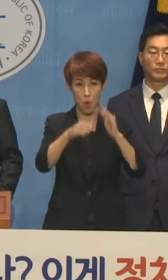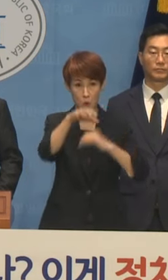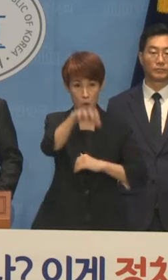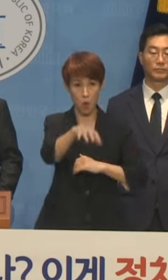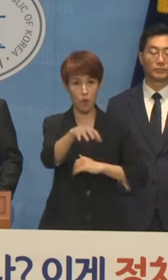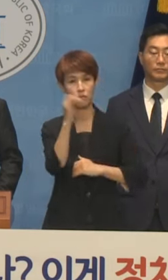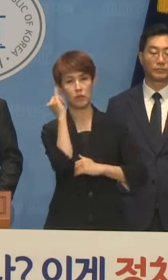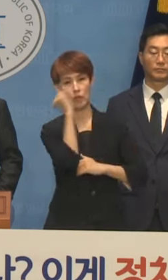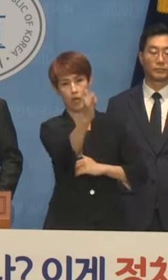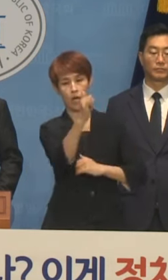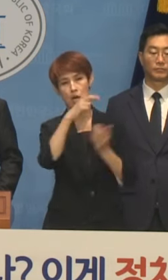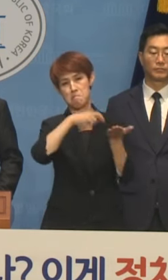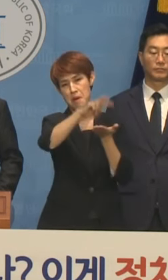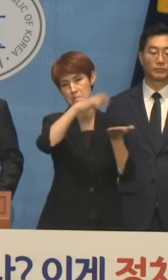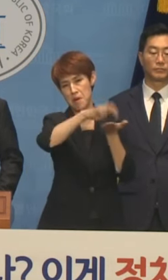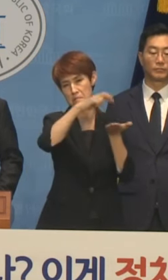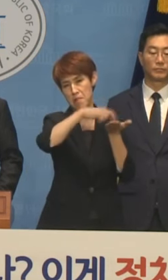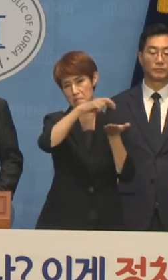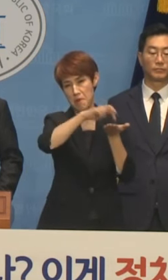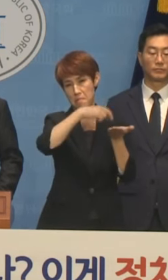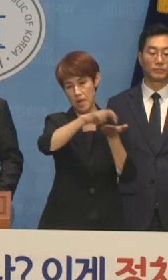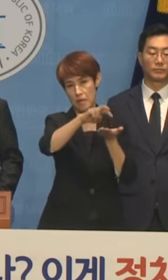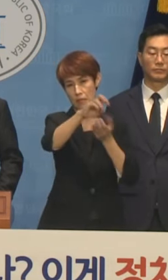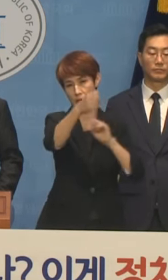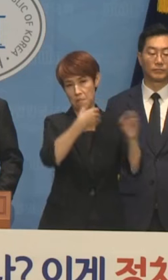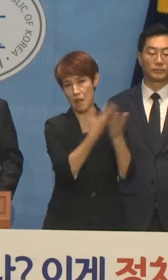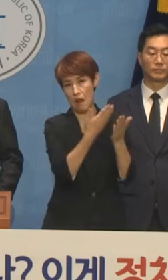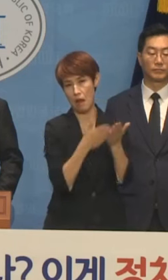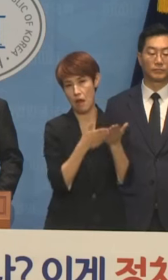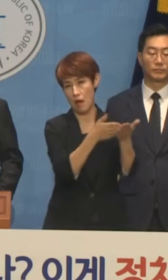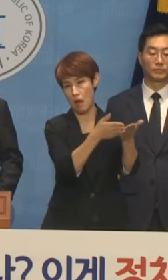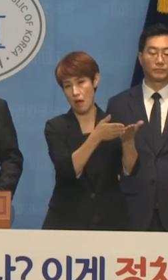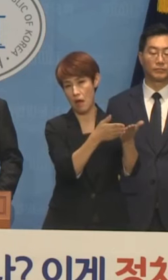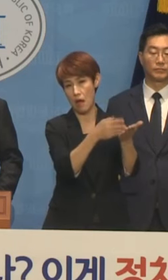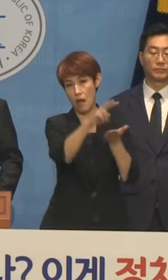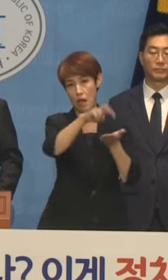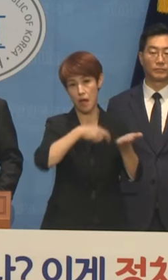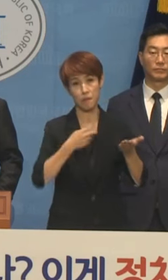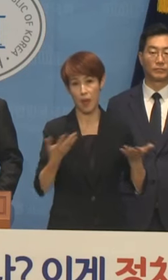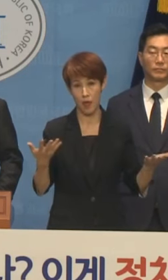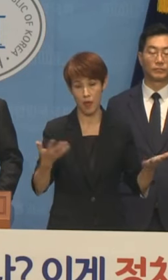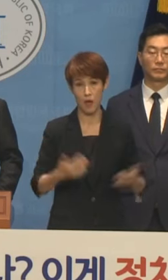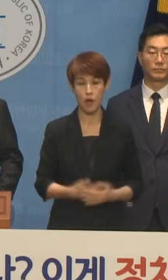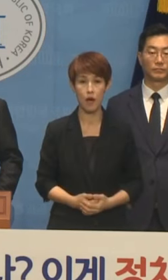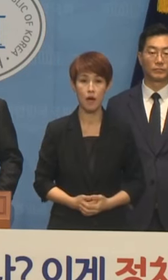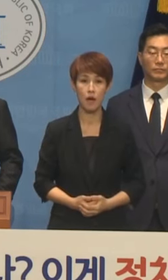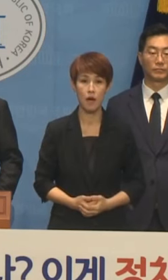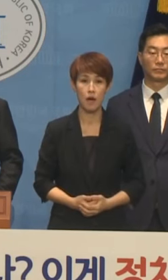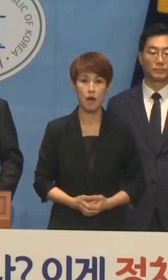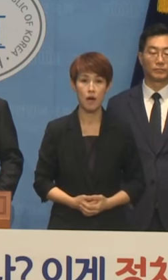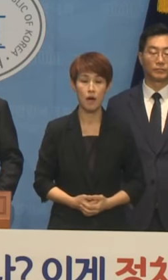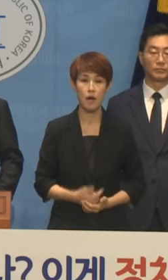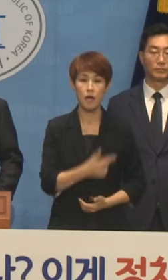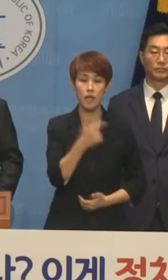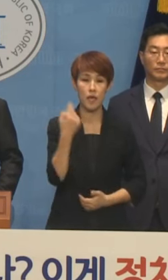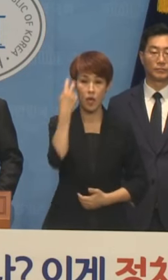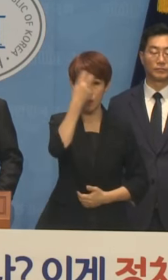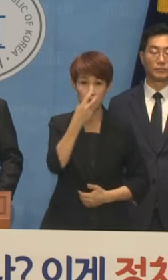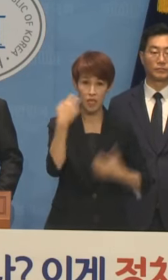전화와 문자로 답변을 요구를 했으나 역시 없었고, 제가 심지어는 그래서 대검찰청에